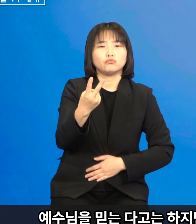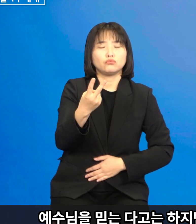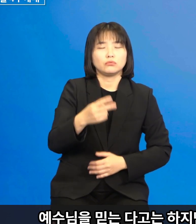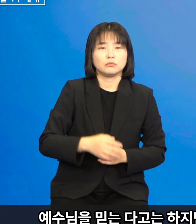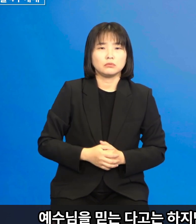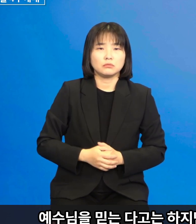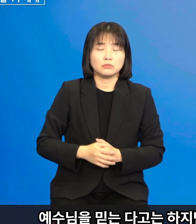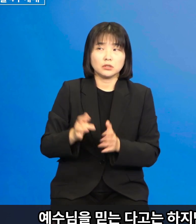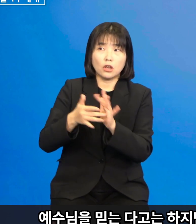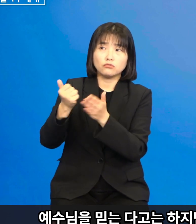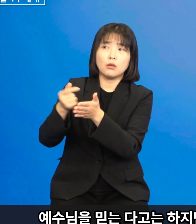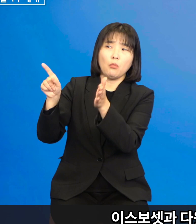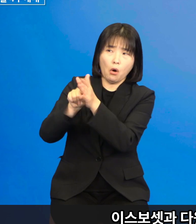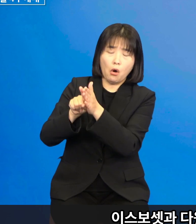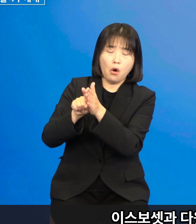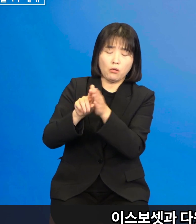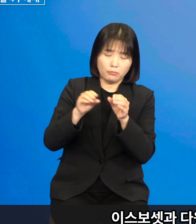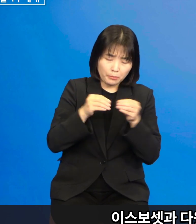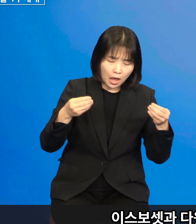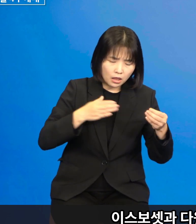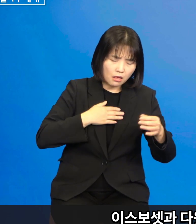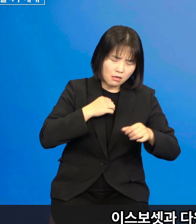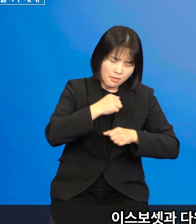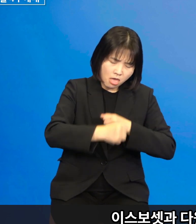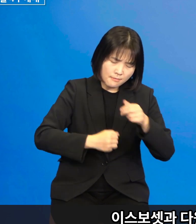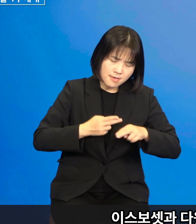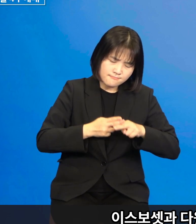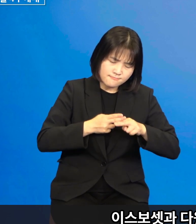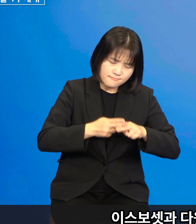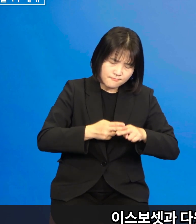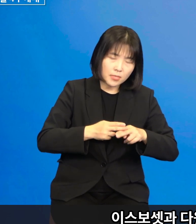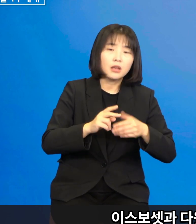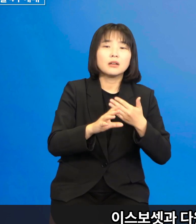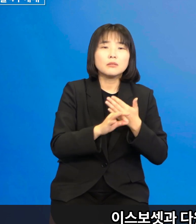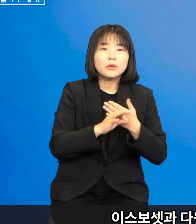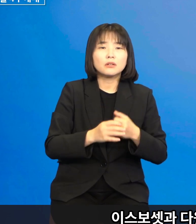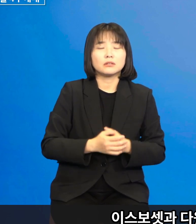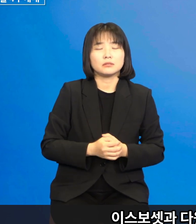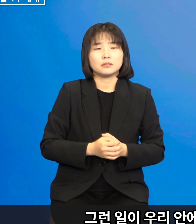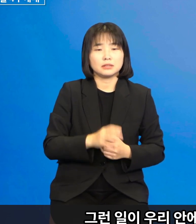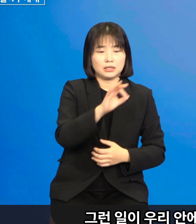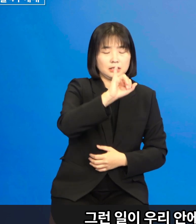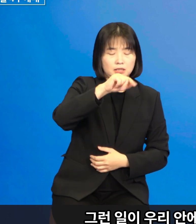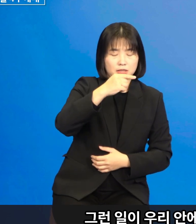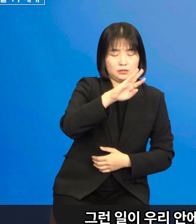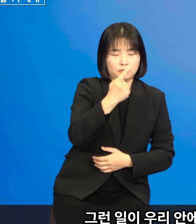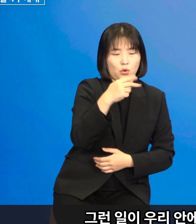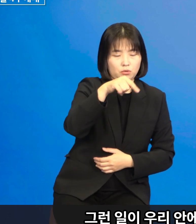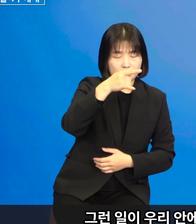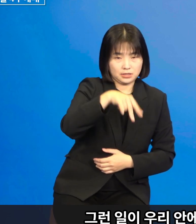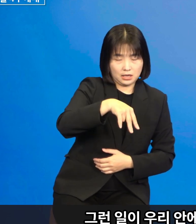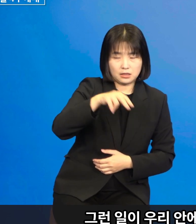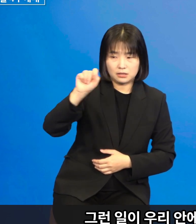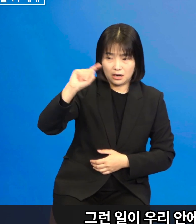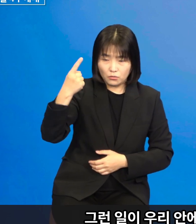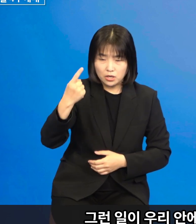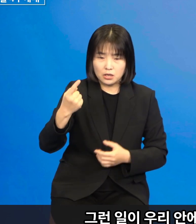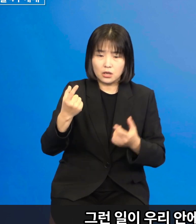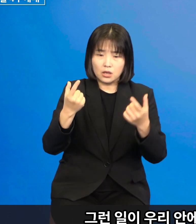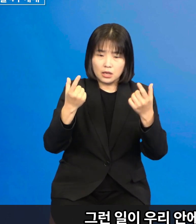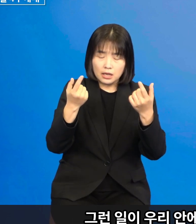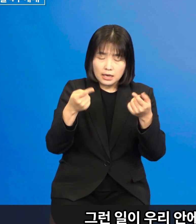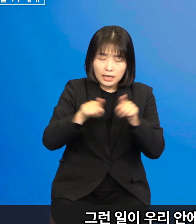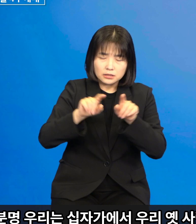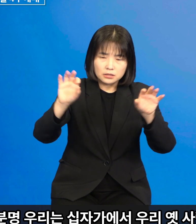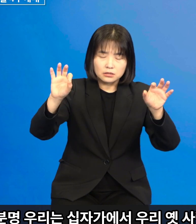실상은 내 마음대로 살아간다면 이스보셋과 다윗이 공존했던 것처럼 그런 일이 우리 안에 벌어질 수가